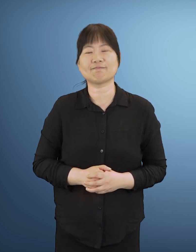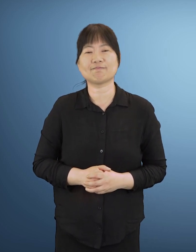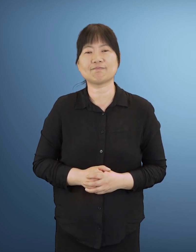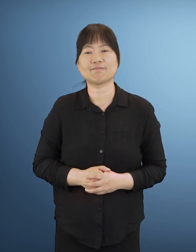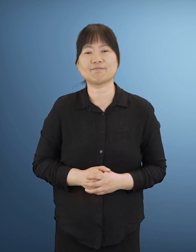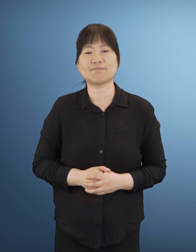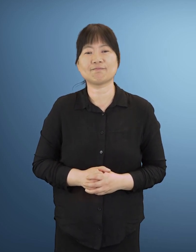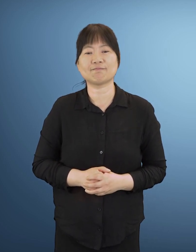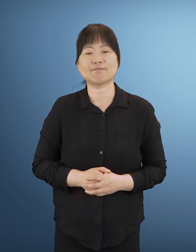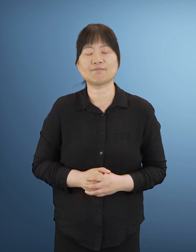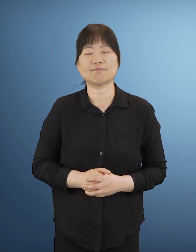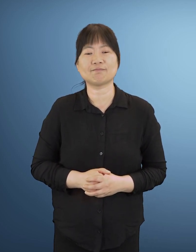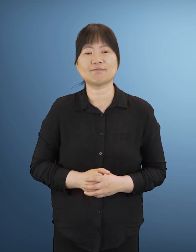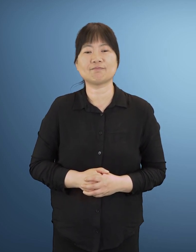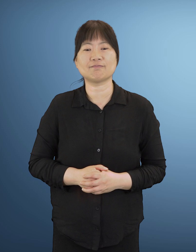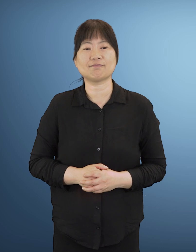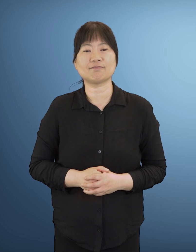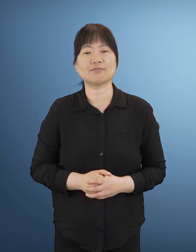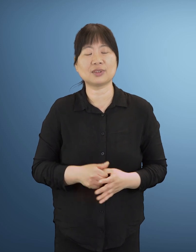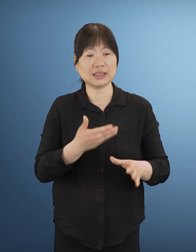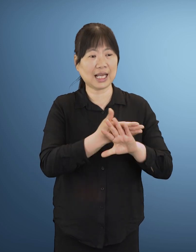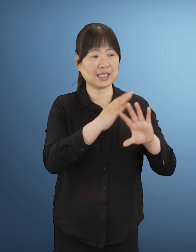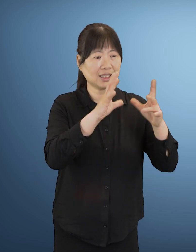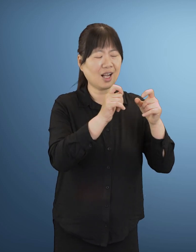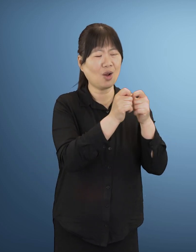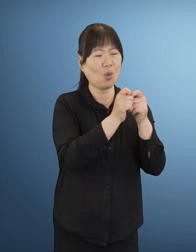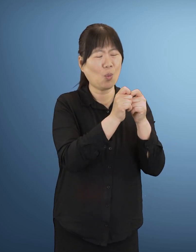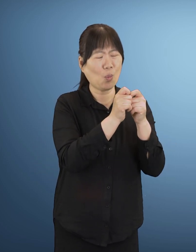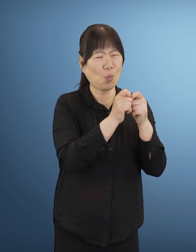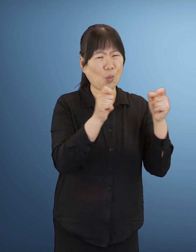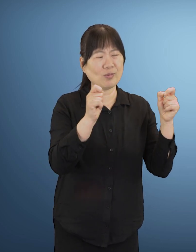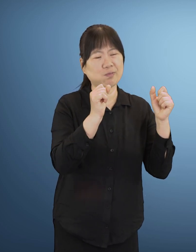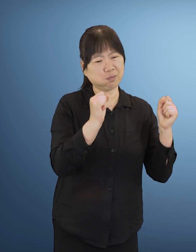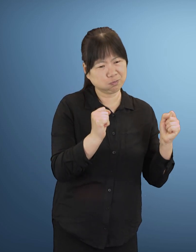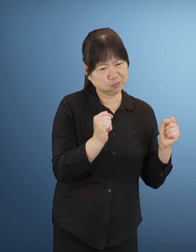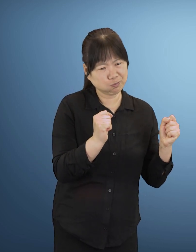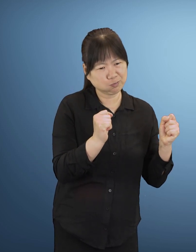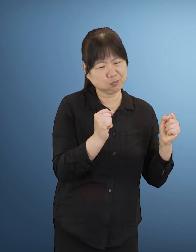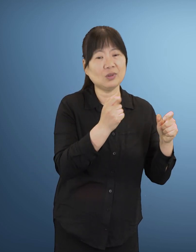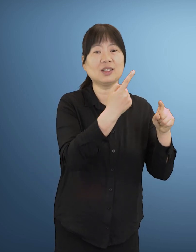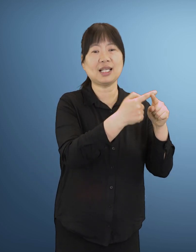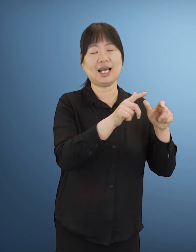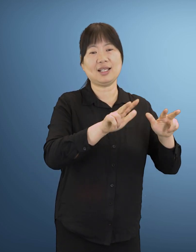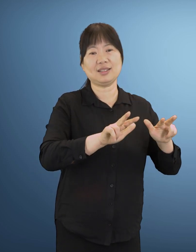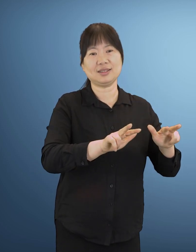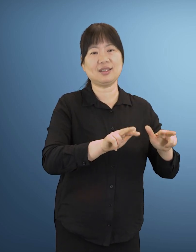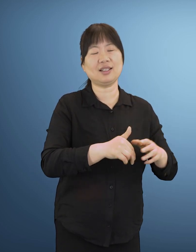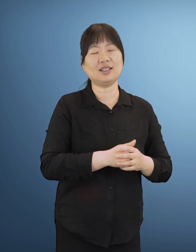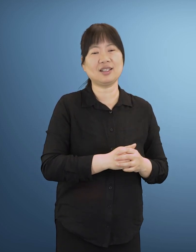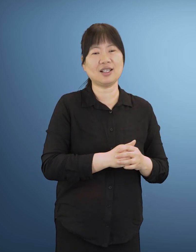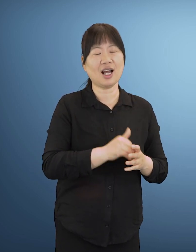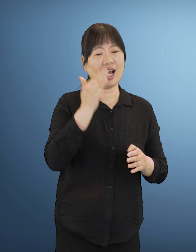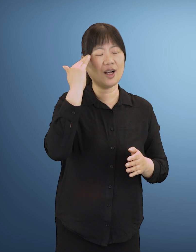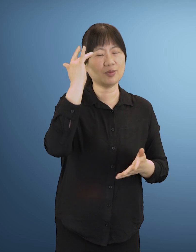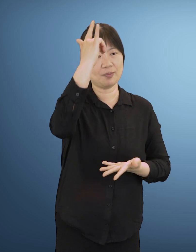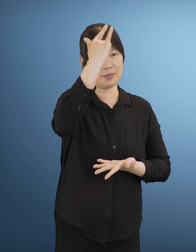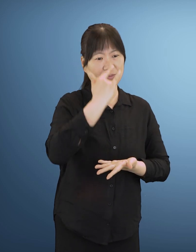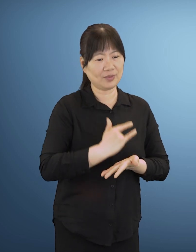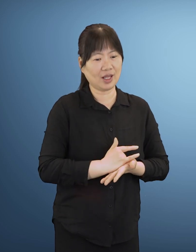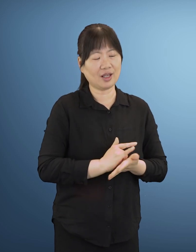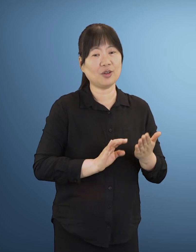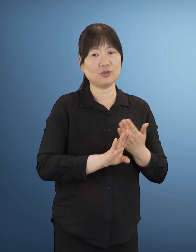여러분, 해외에 오랫동안 있다가 이제 귀국을 하고